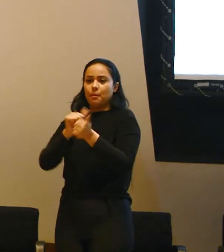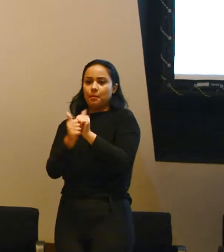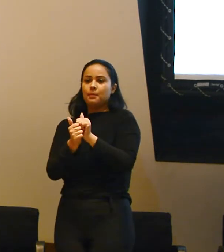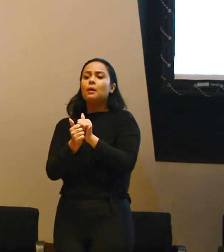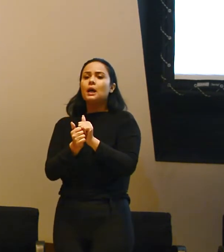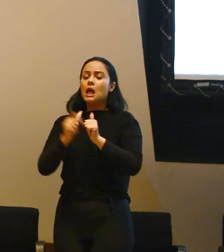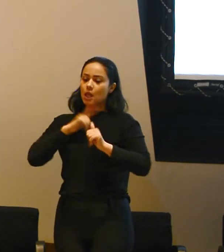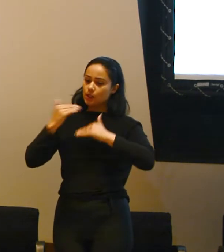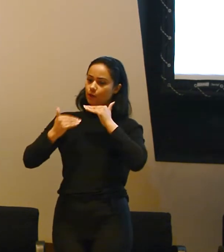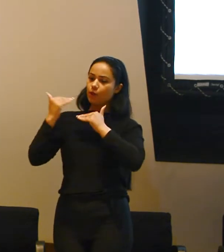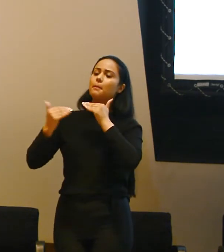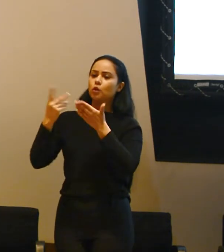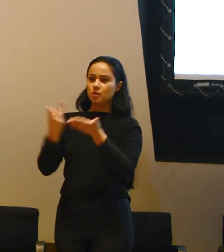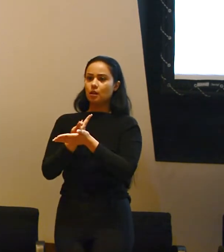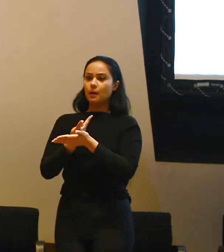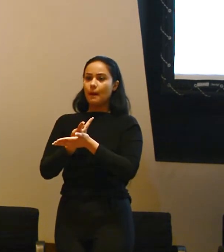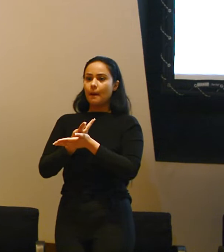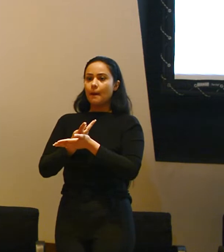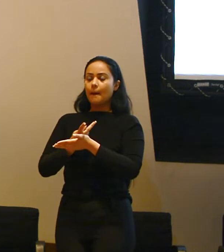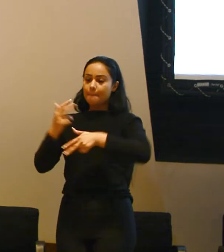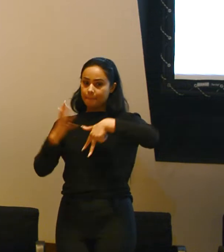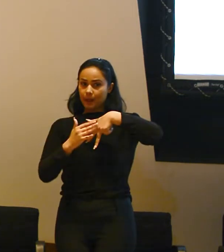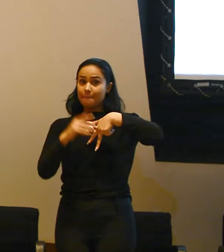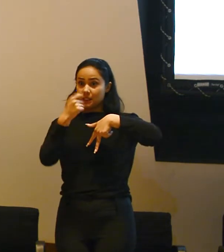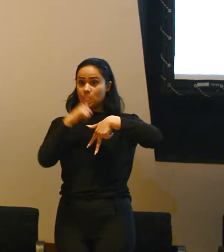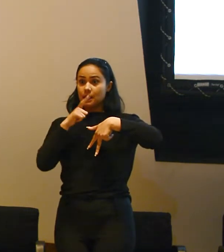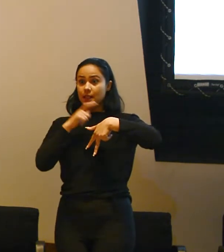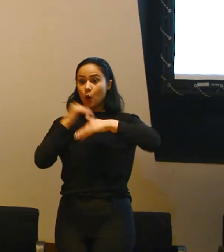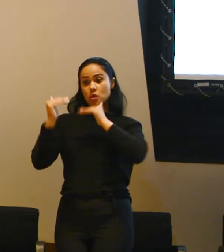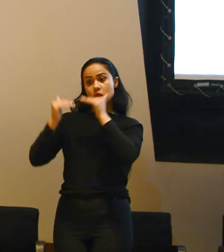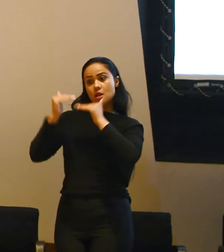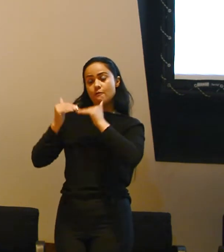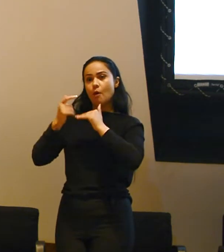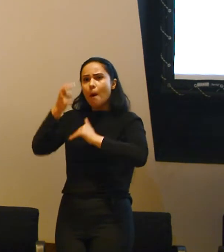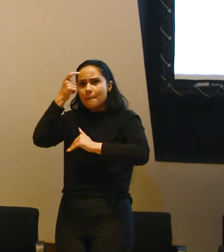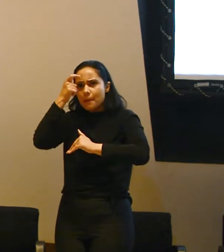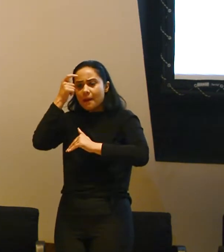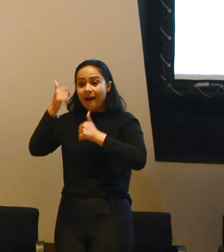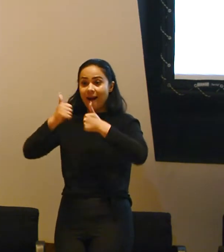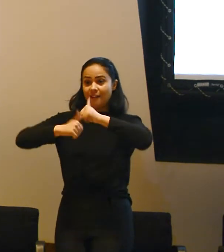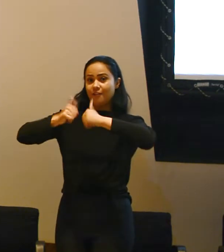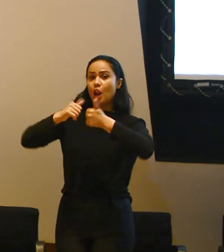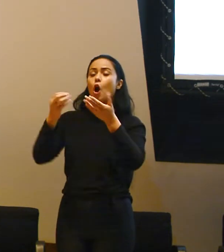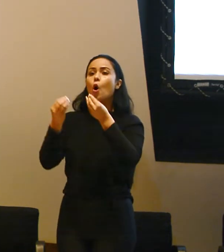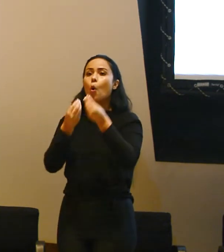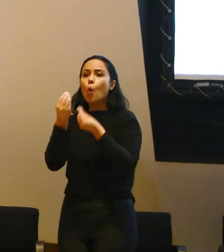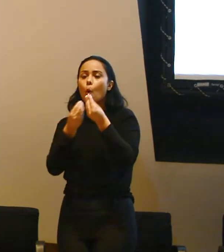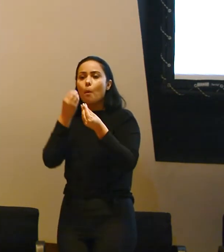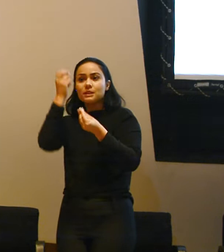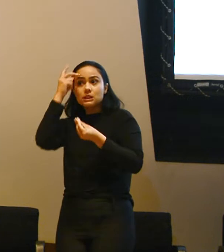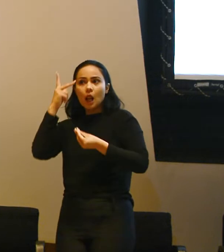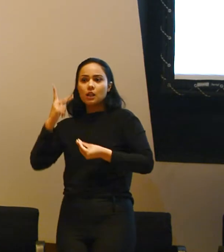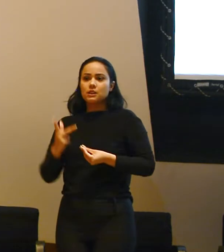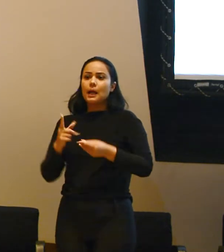o desempenho acontecendo. Então, esse paciente precisa ter um nível cognitivo também, né? Eu preciso avaliar como é que está esse nível de